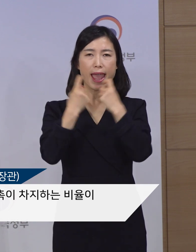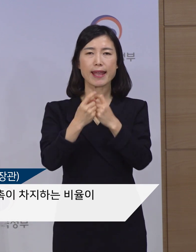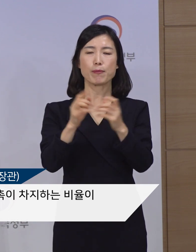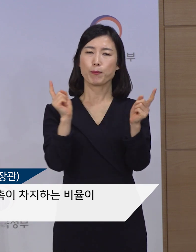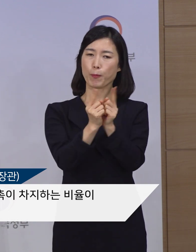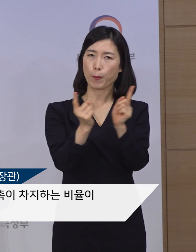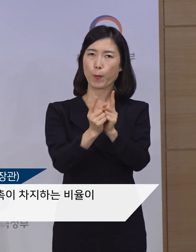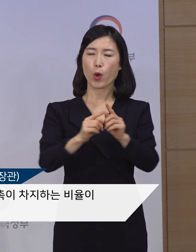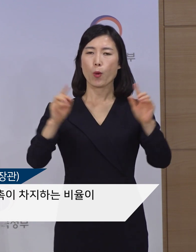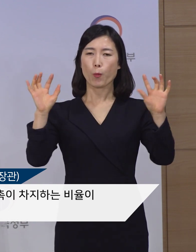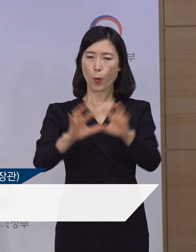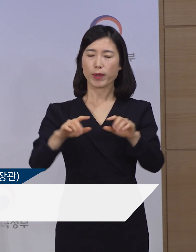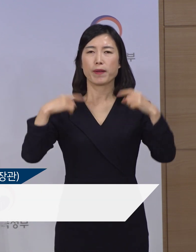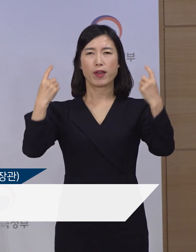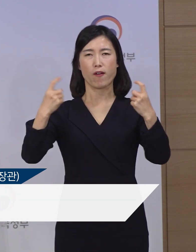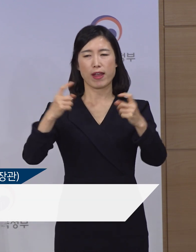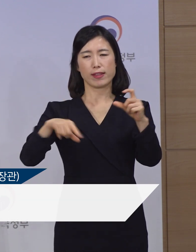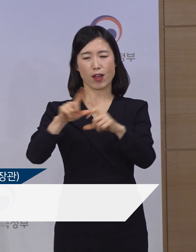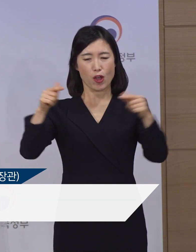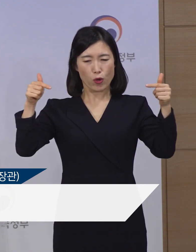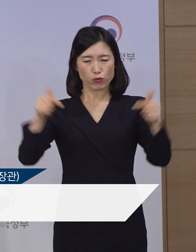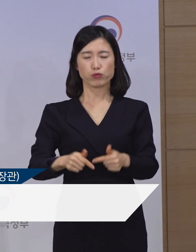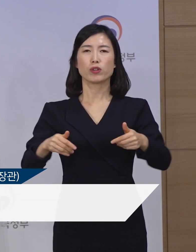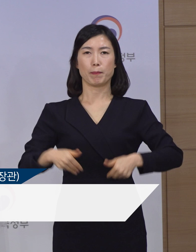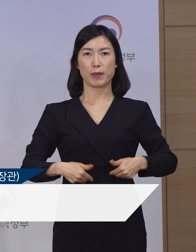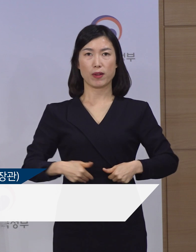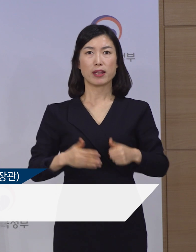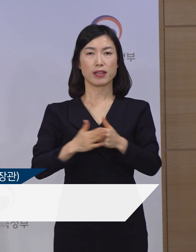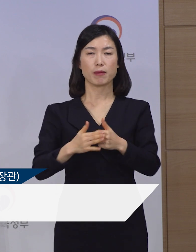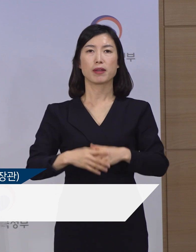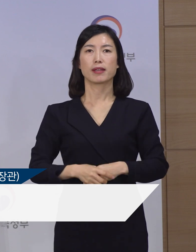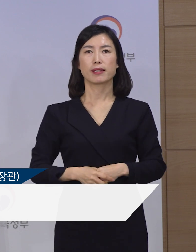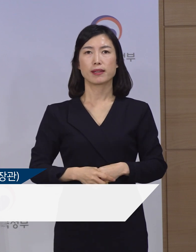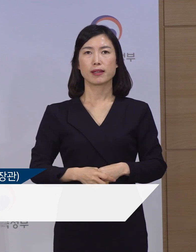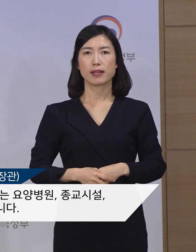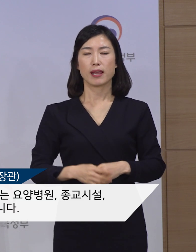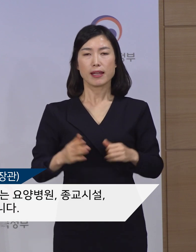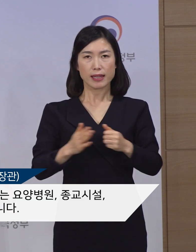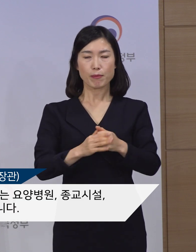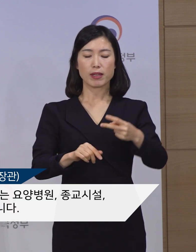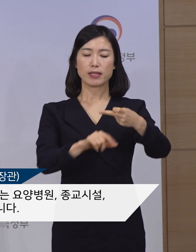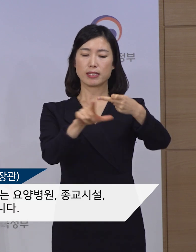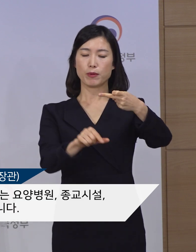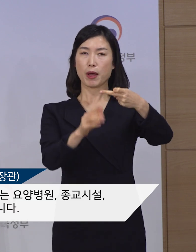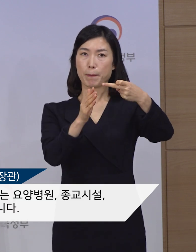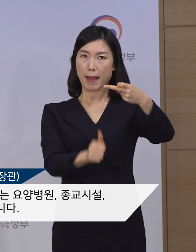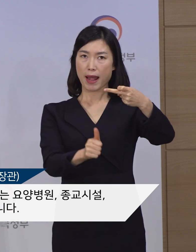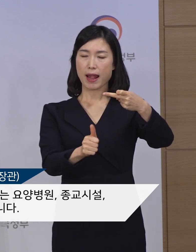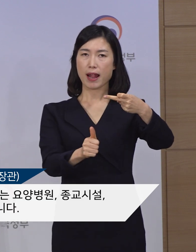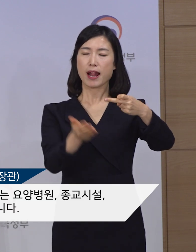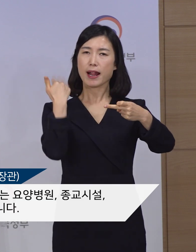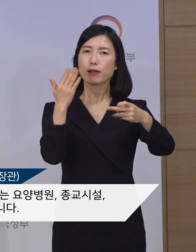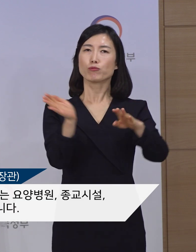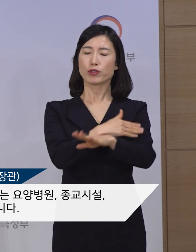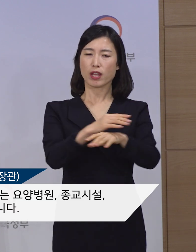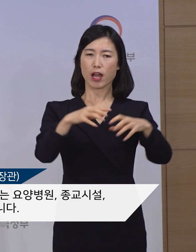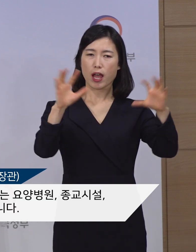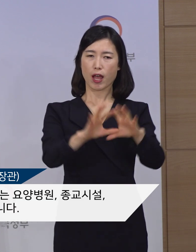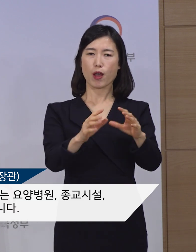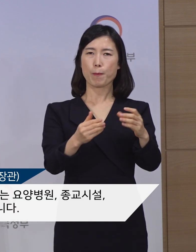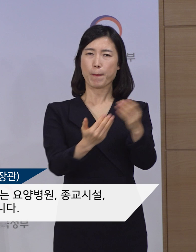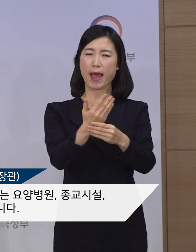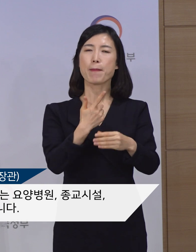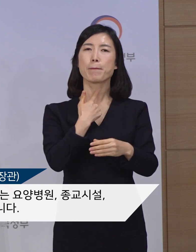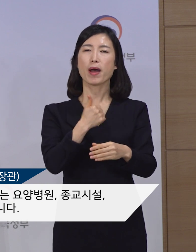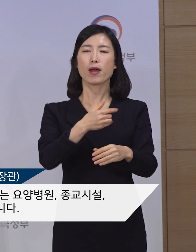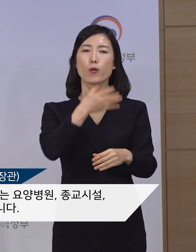사적인 모임, 여행 등을 계속 줄여나갈 필요가 있기 때문입니다. 이와 함께 12월 말부터 집단